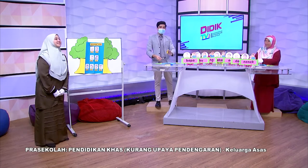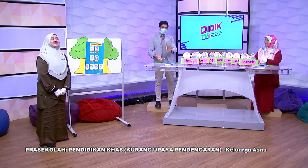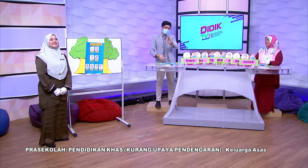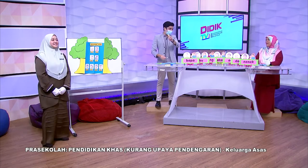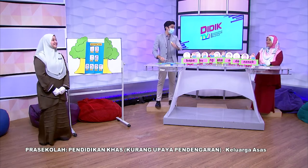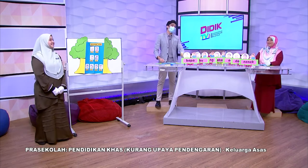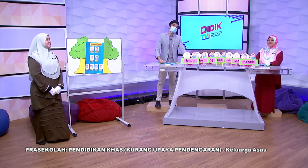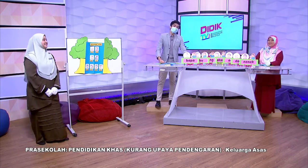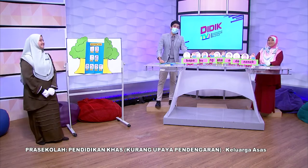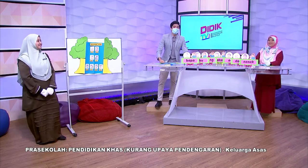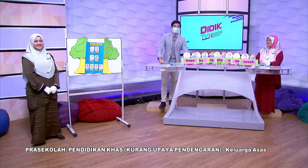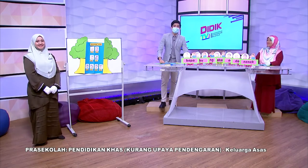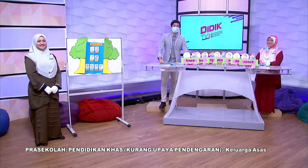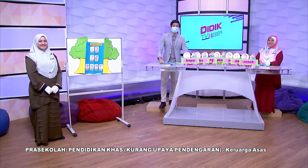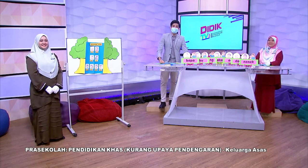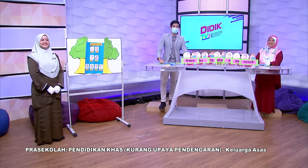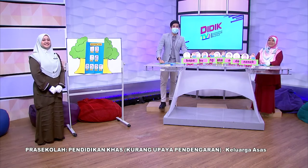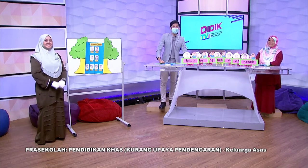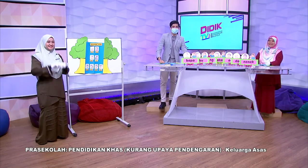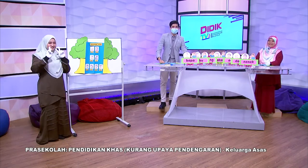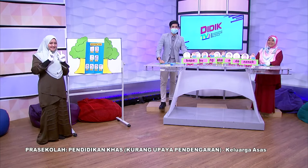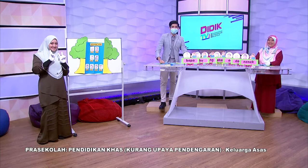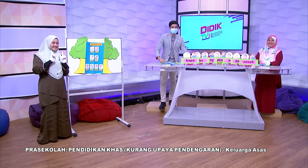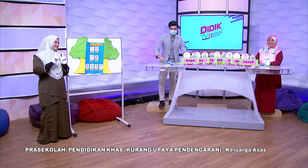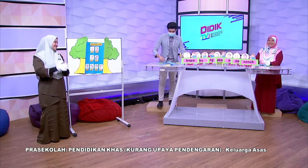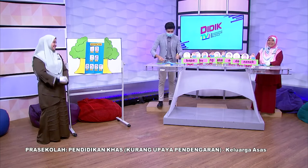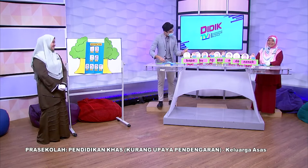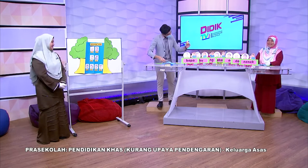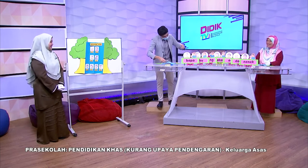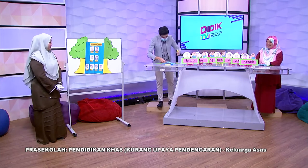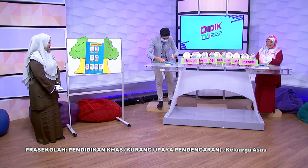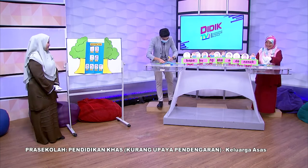kembali selepas ini hanya tidak TV cpm kita muncul di